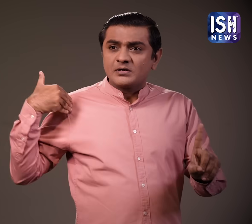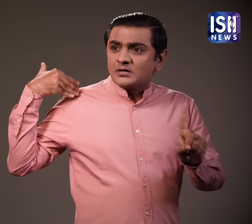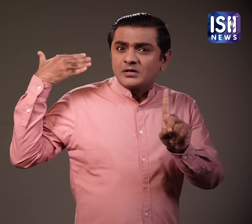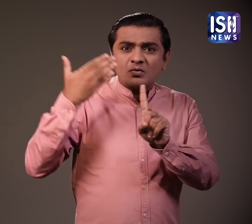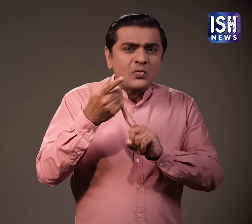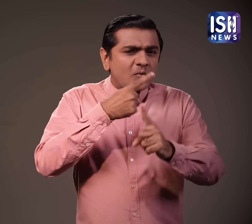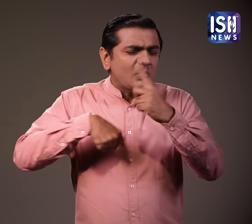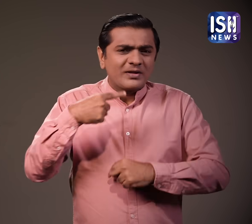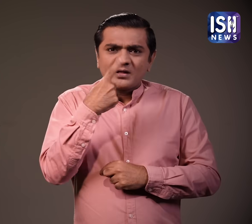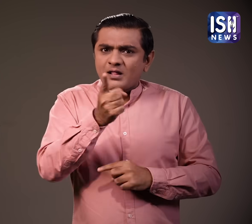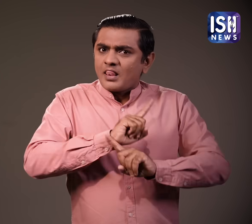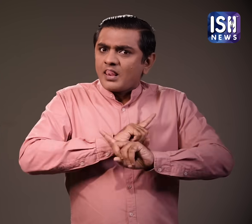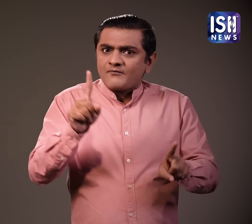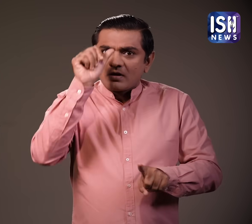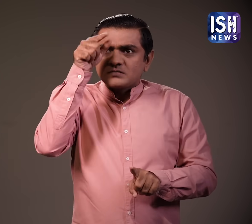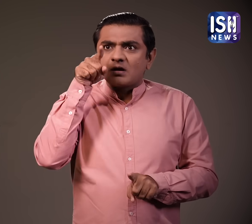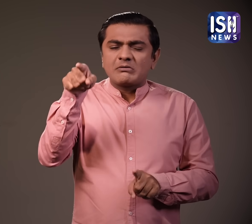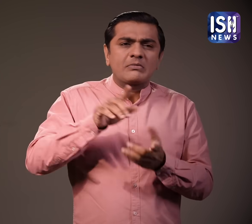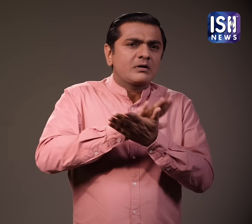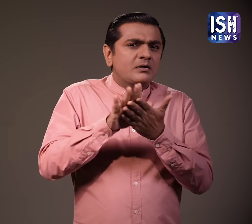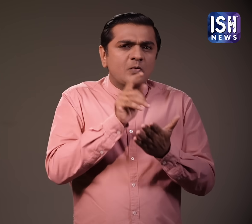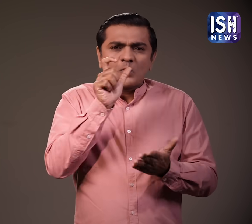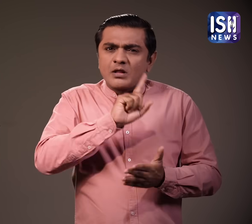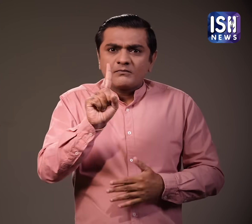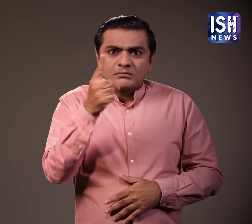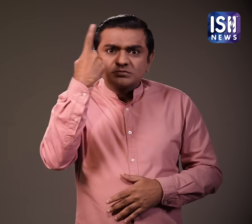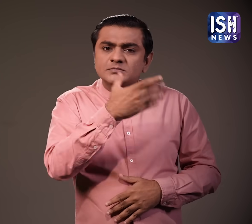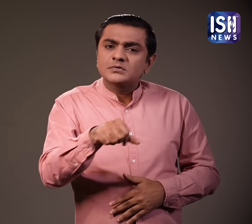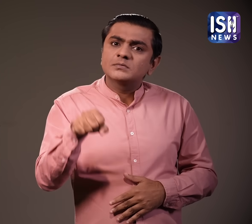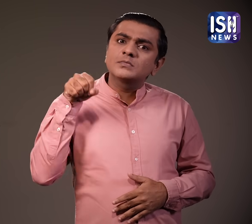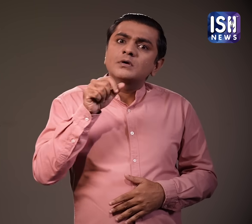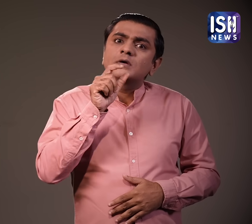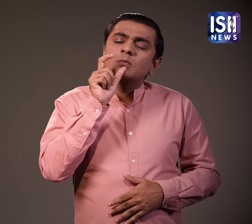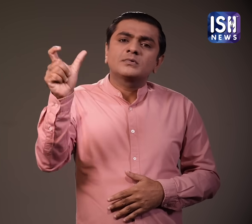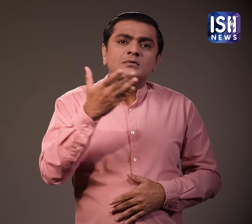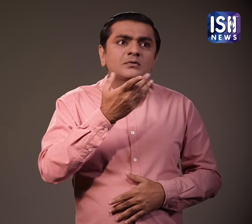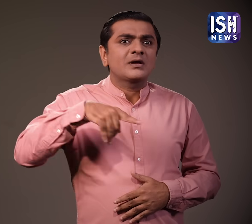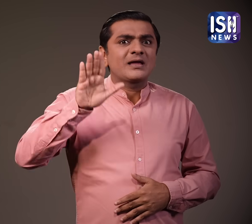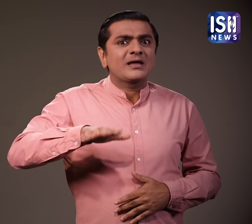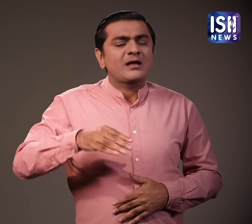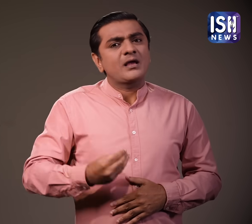देश की संसत में ऐसा अमर्यादित आचरण पहले कभी नहीं देखा गया है